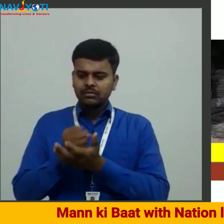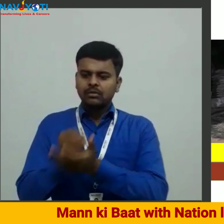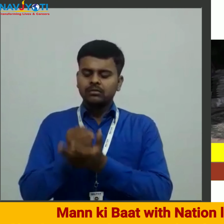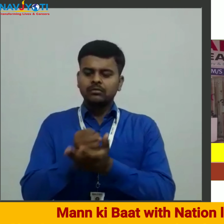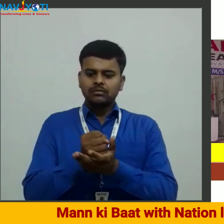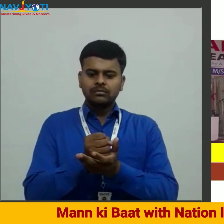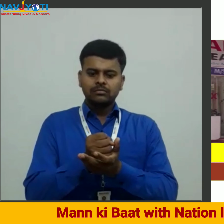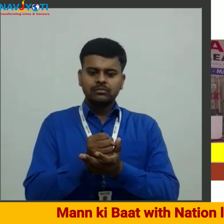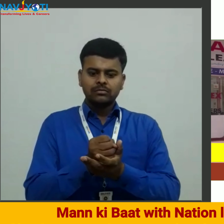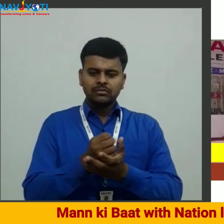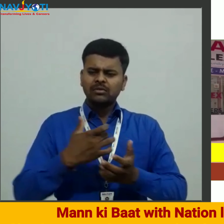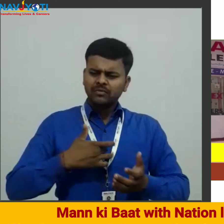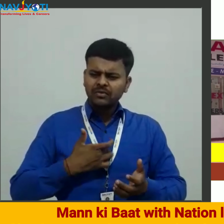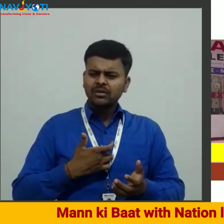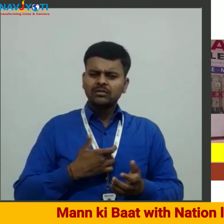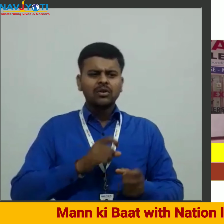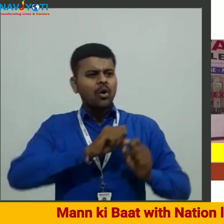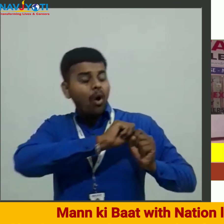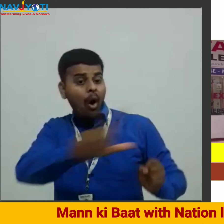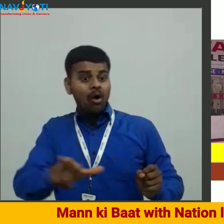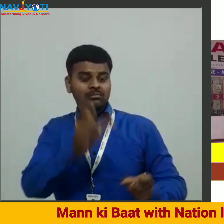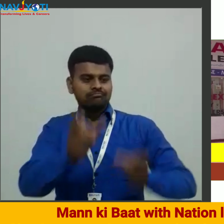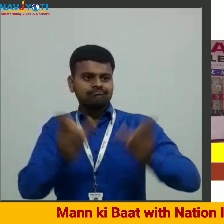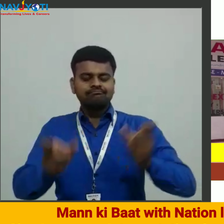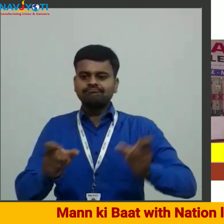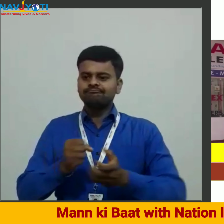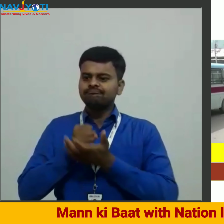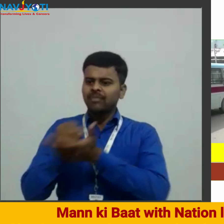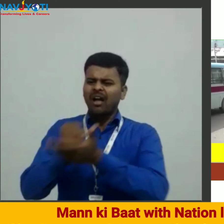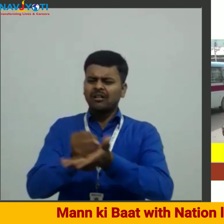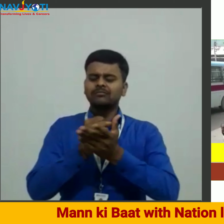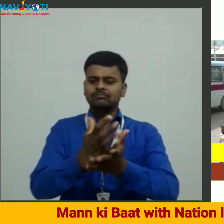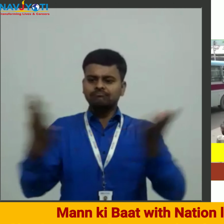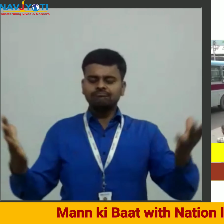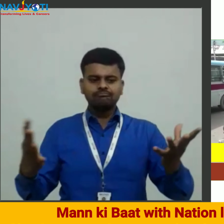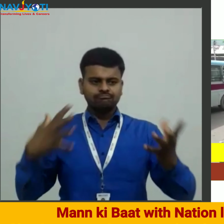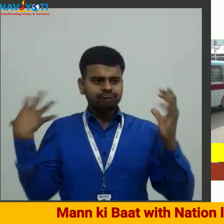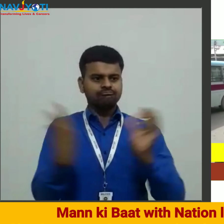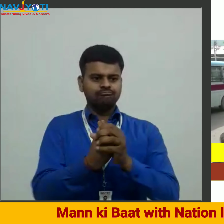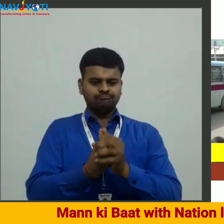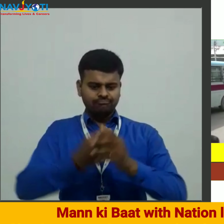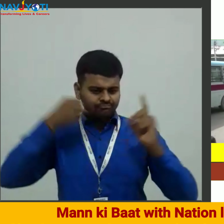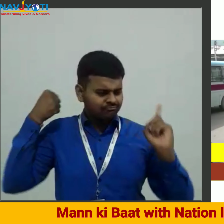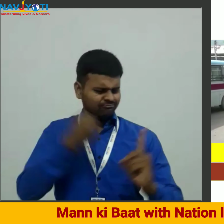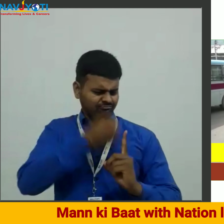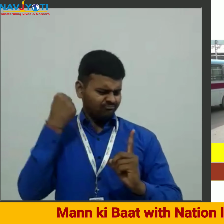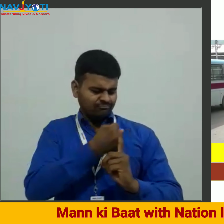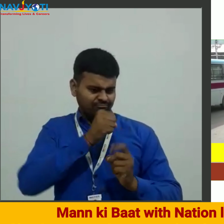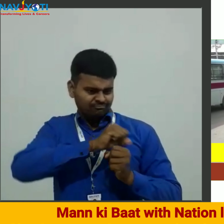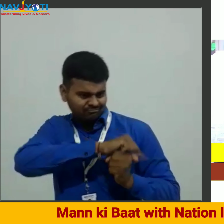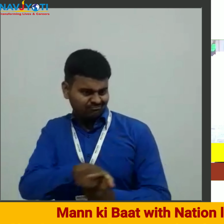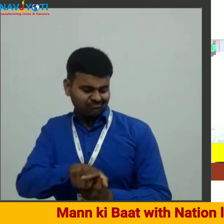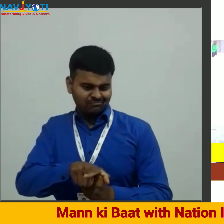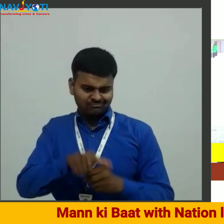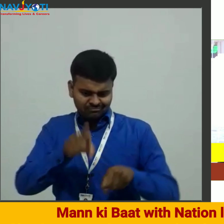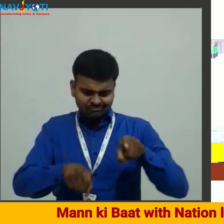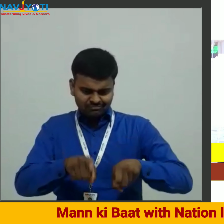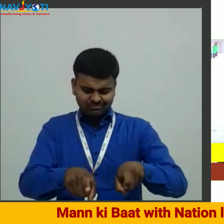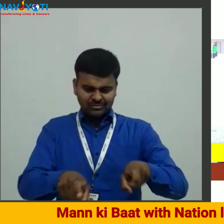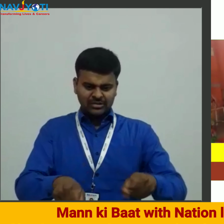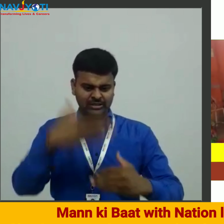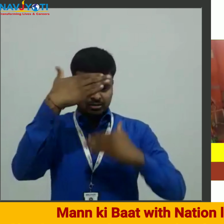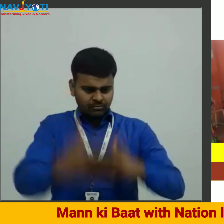वही कोरोना के खिलाफ भारत की इस लड़ाई को ताकत दे रहा है। वही इस लड़ाई